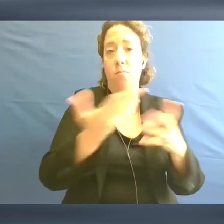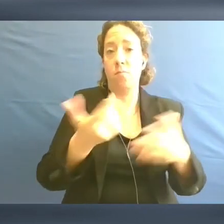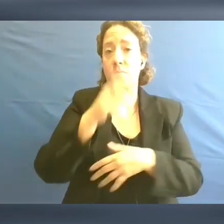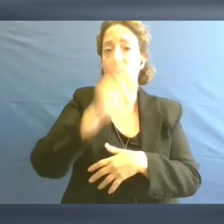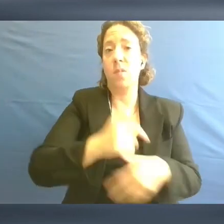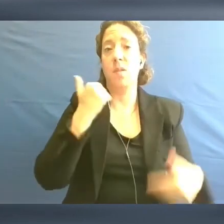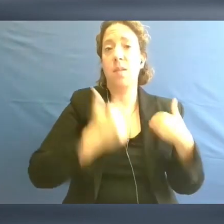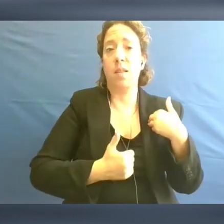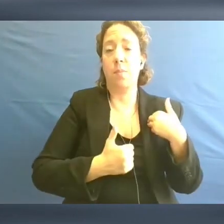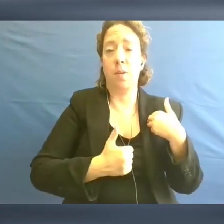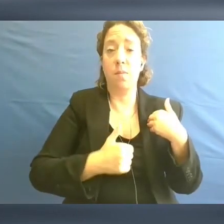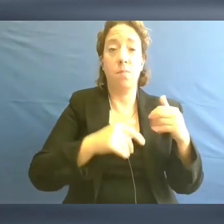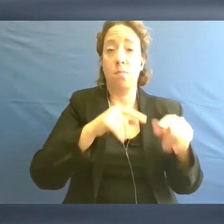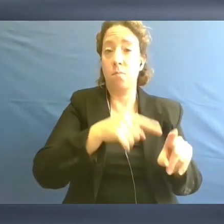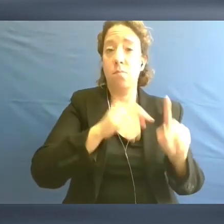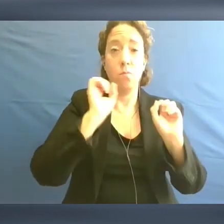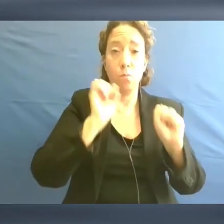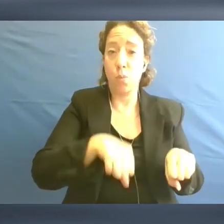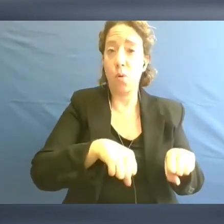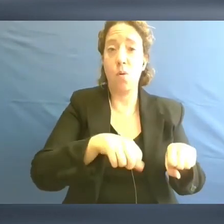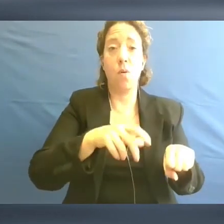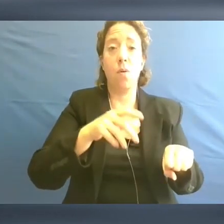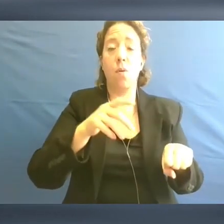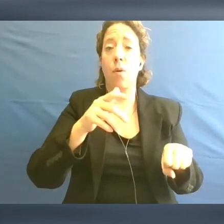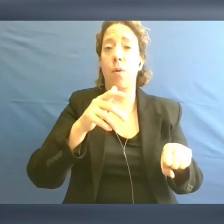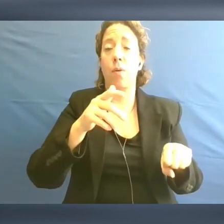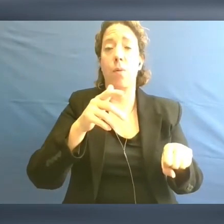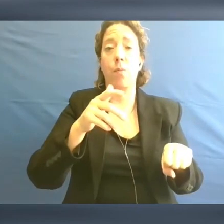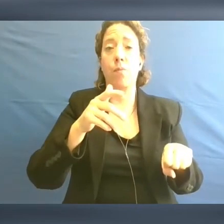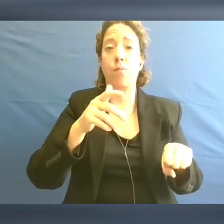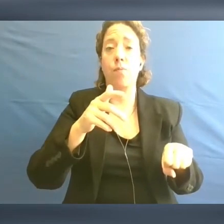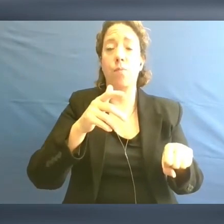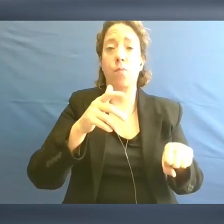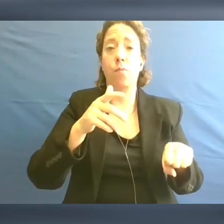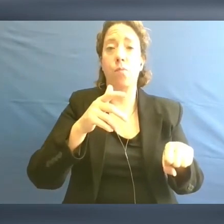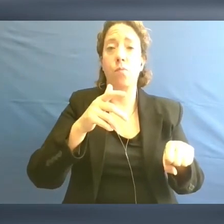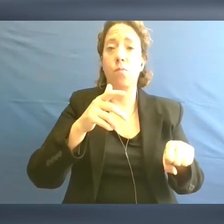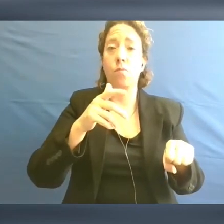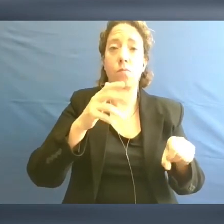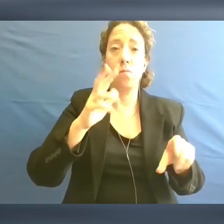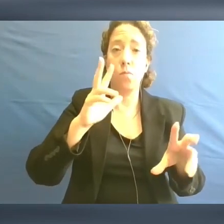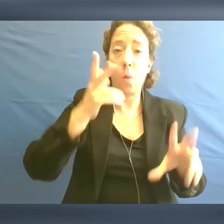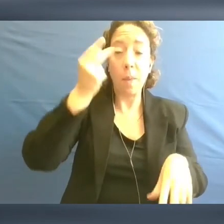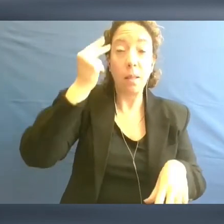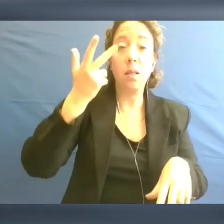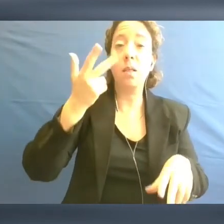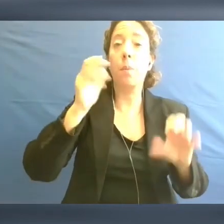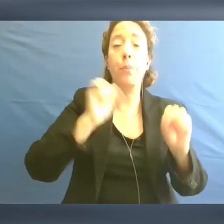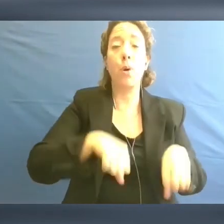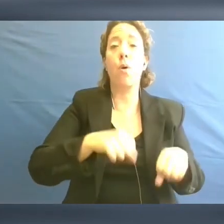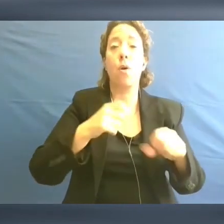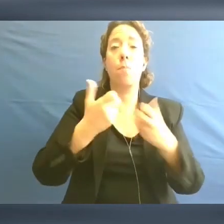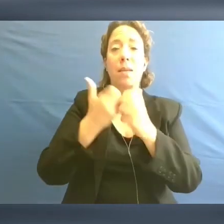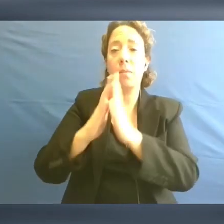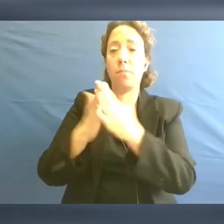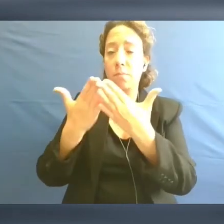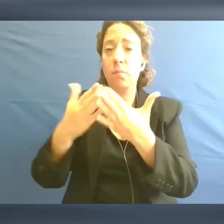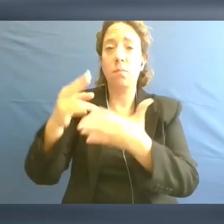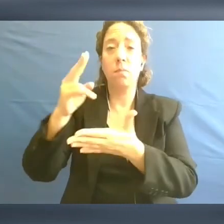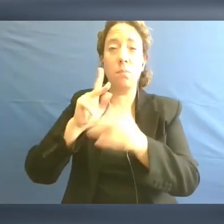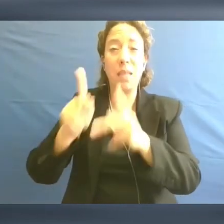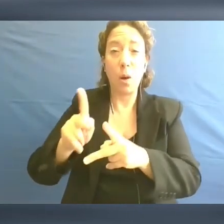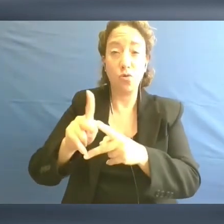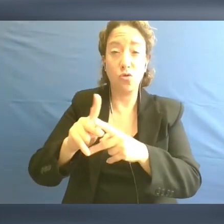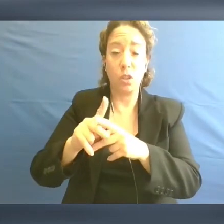puisse se retrouver et bien comprendre un manuel pédagogique, comprendre